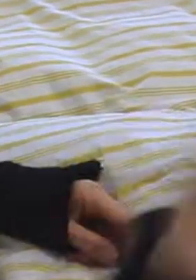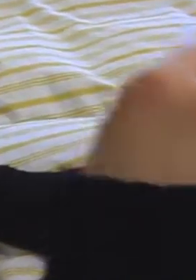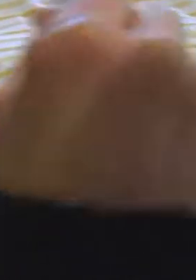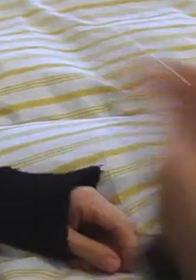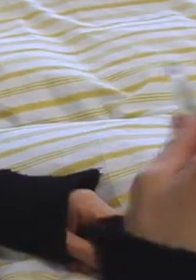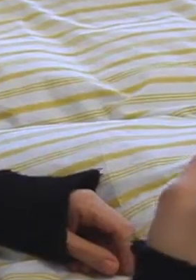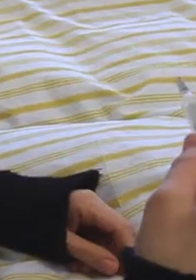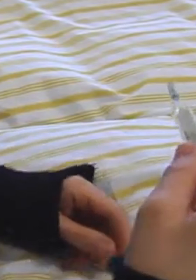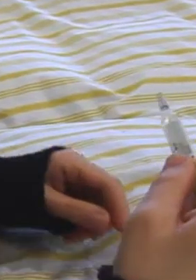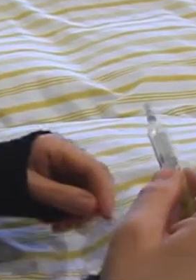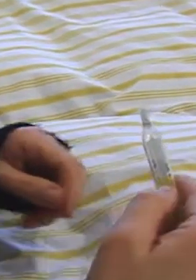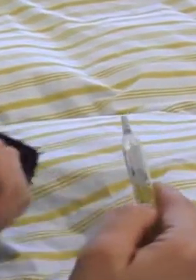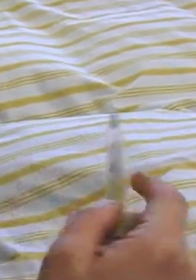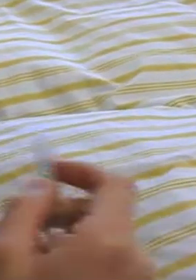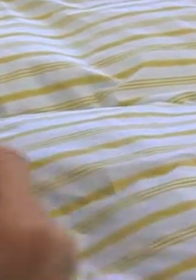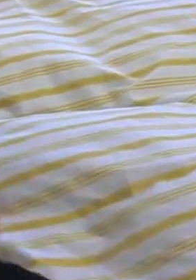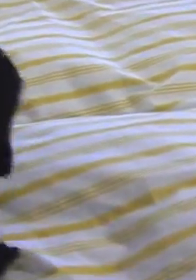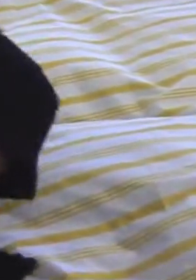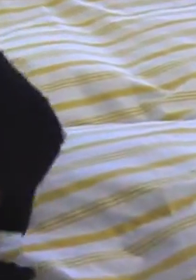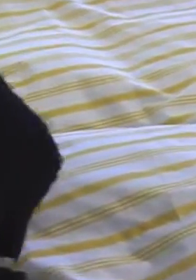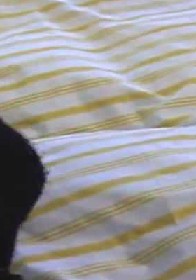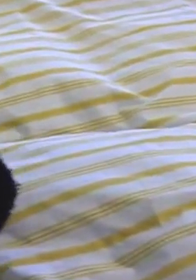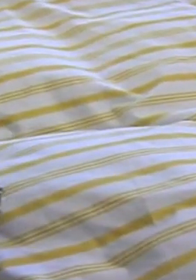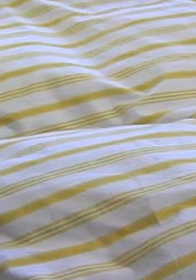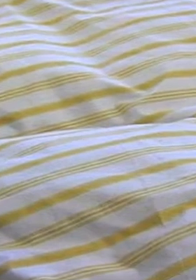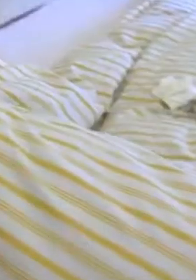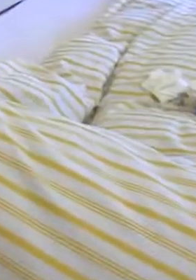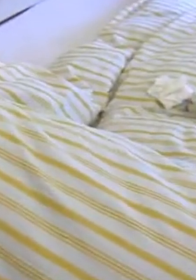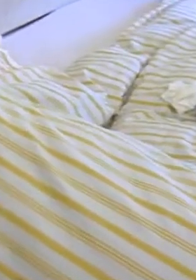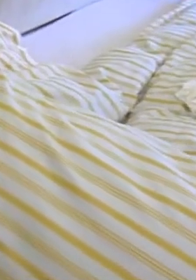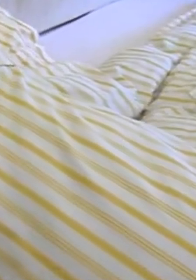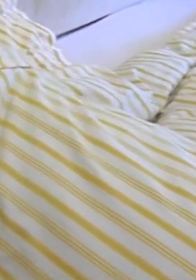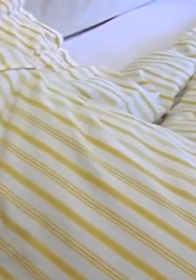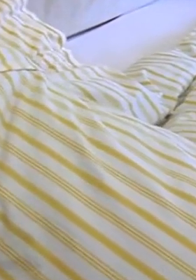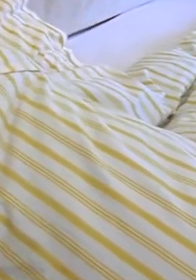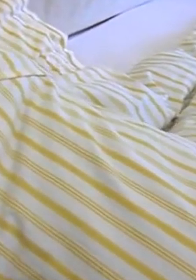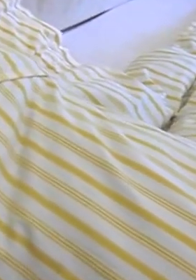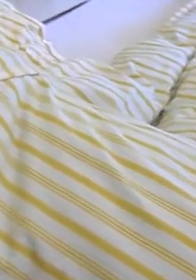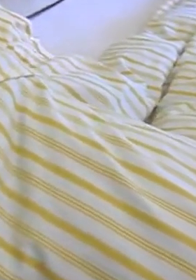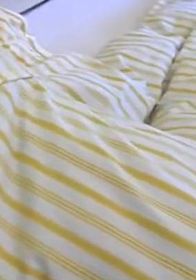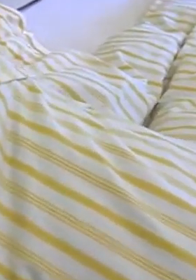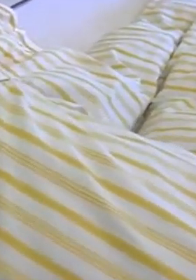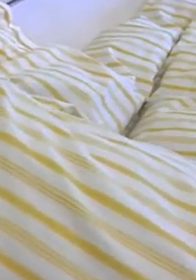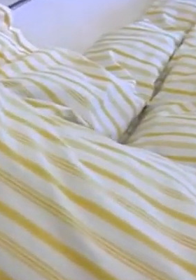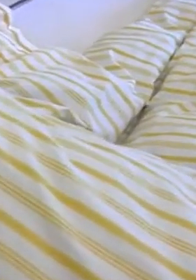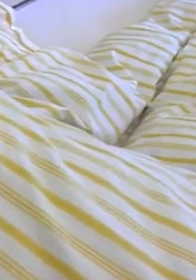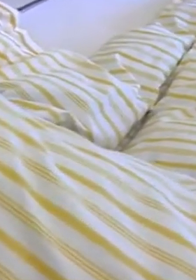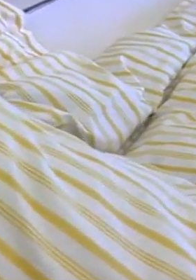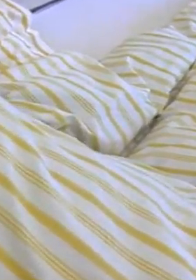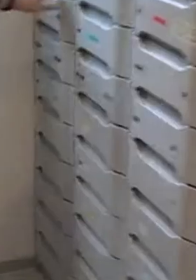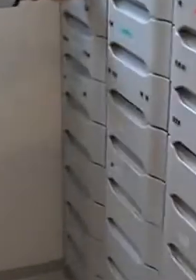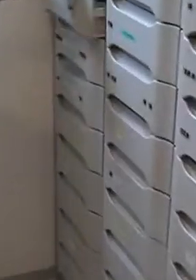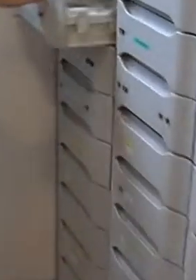Terapie per i pazienti Covid curati a domicilio. Quali farmaci utilizzare? Dall'inizio della pandemia molto si è discusso sull'efficacia o meno di